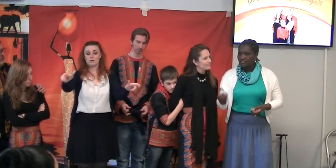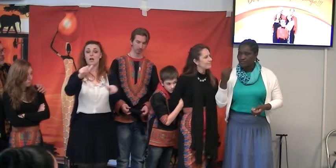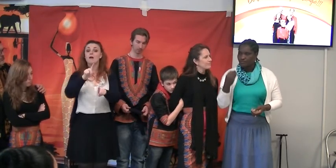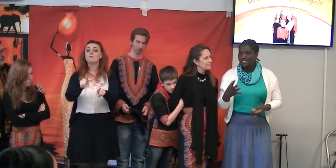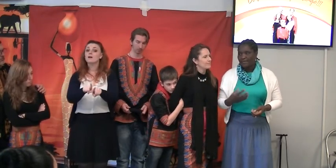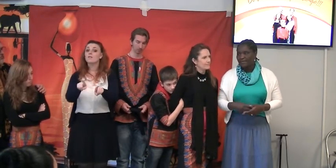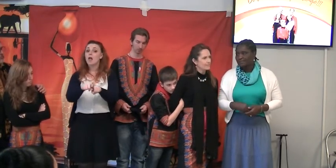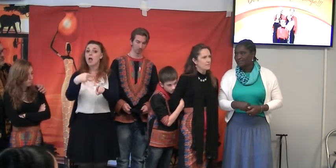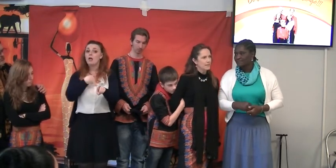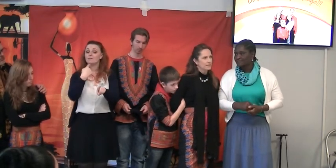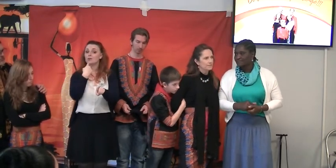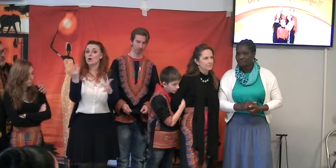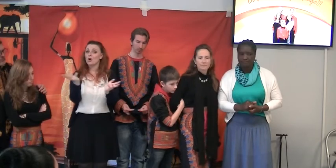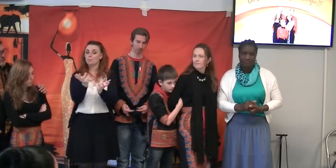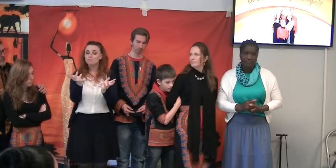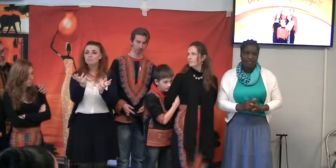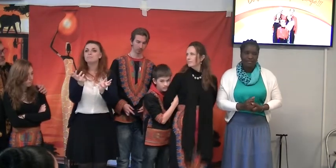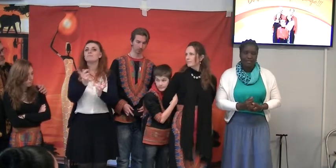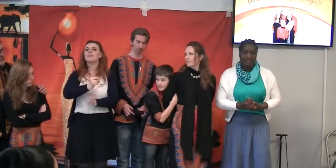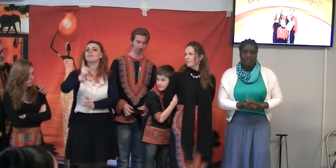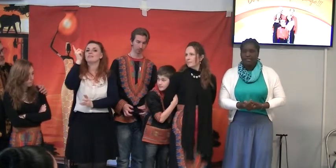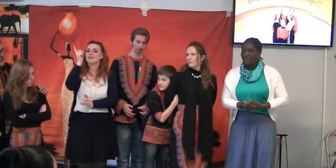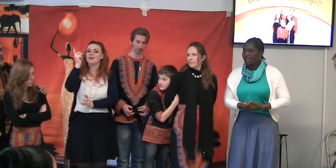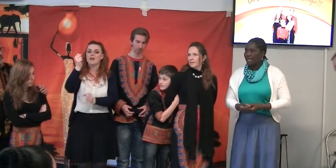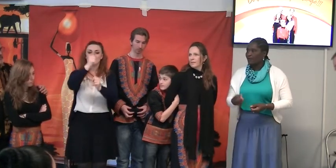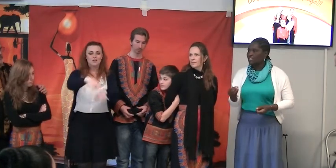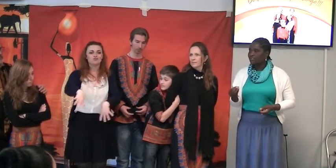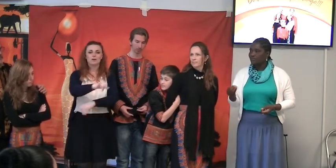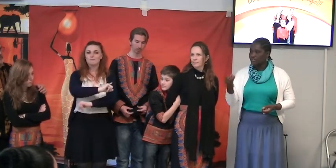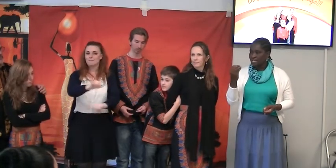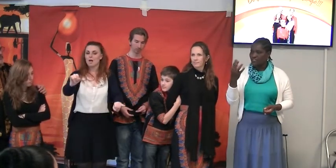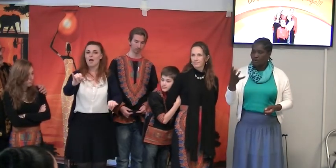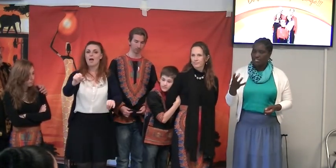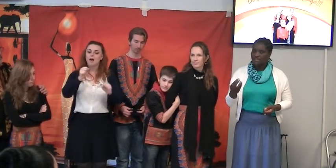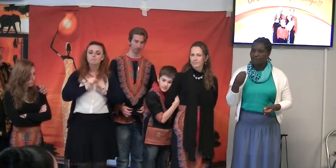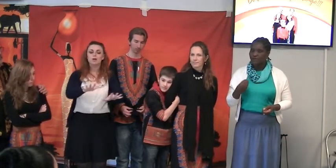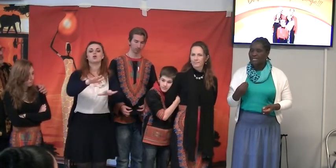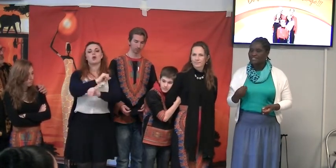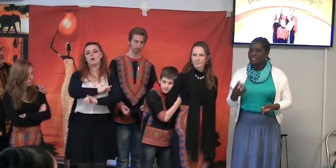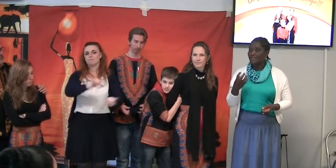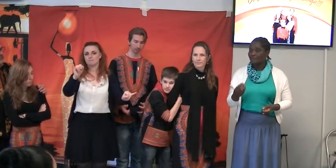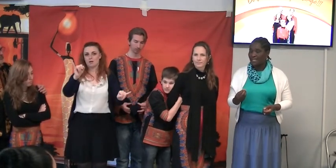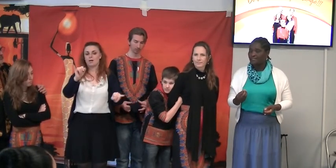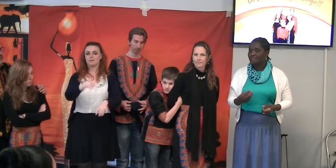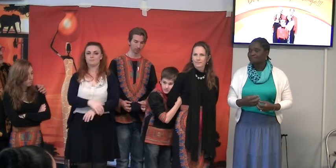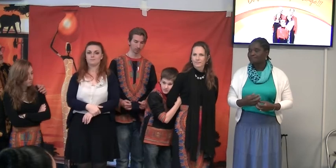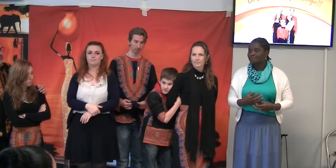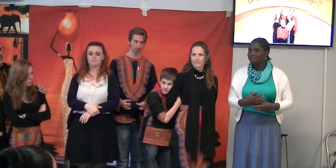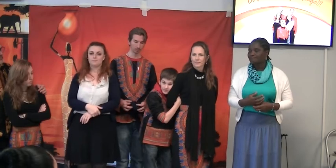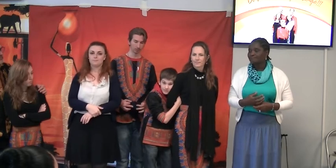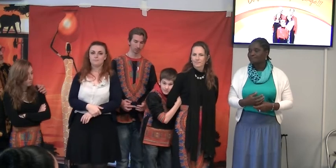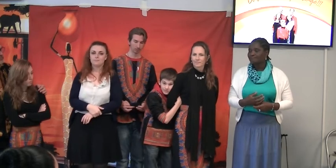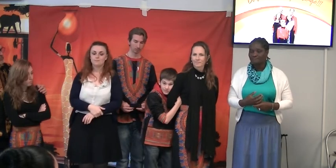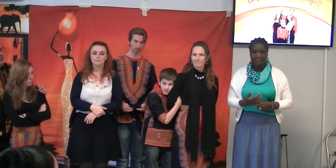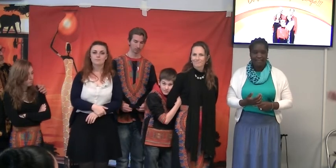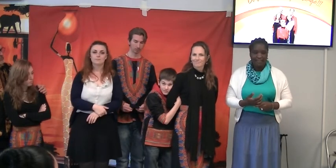leave us nor forsake us. Dio non ci lascerà mai, non ci abbandonerà. And I continue to trust God that the prayers that I made. E